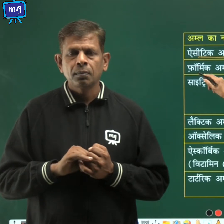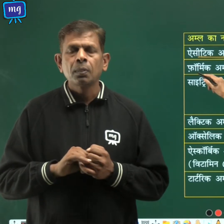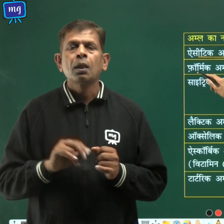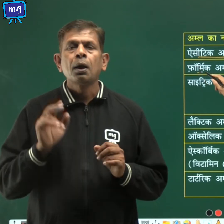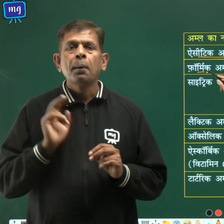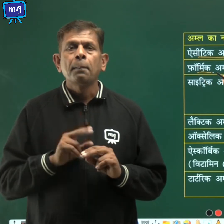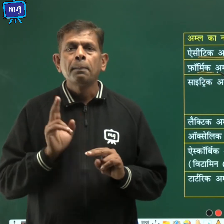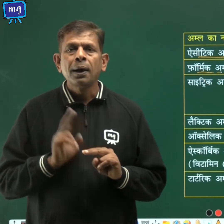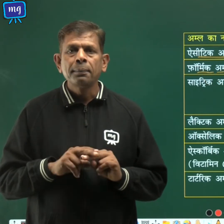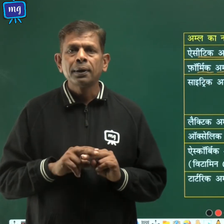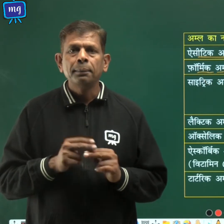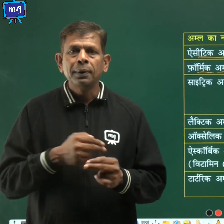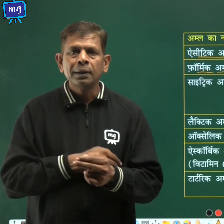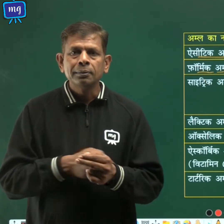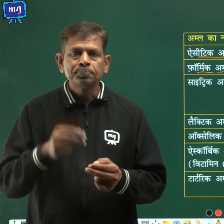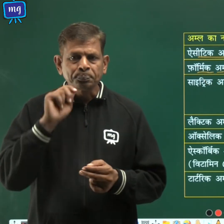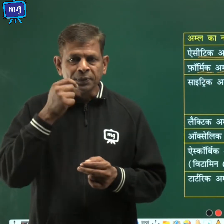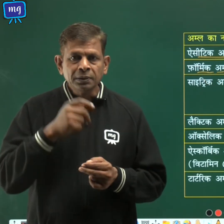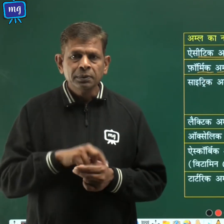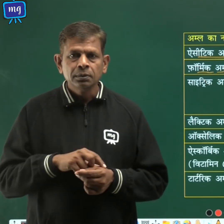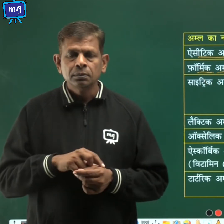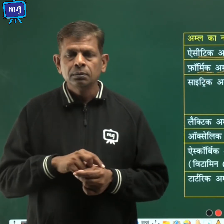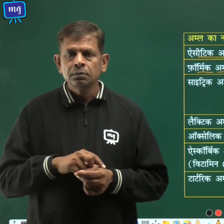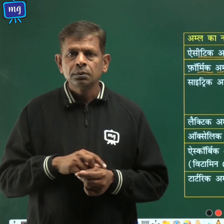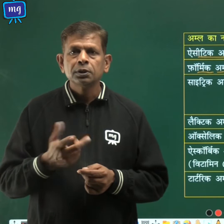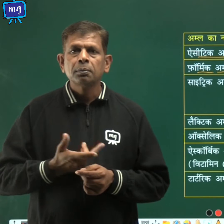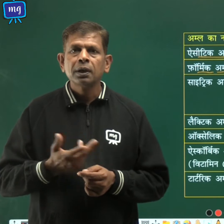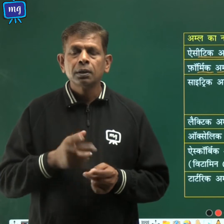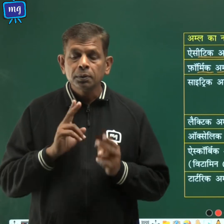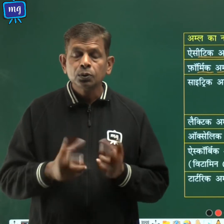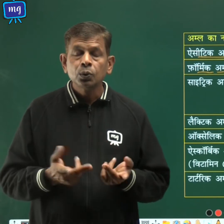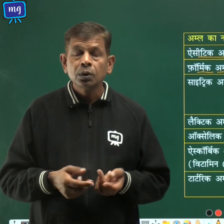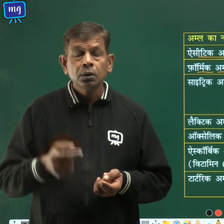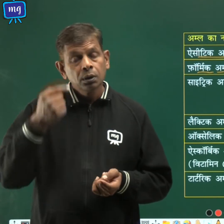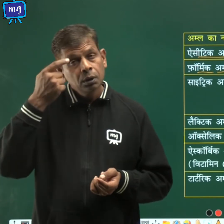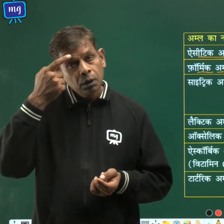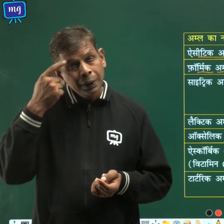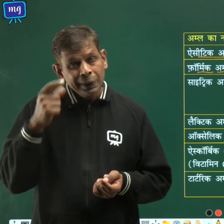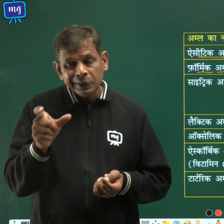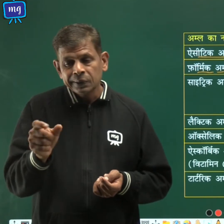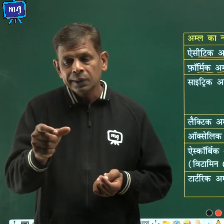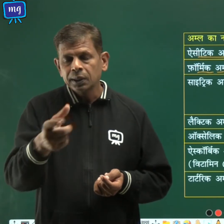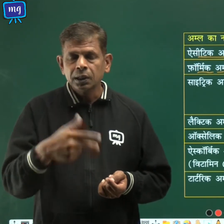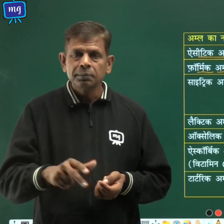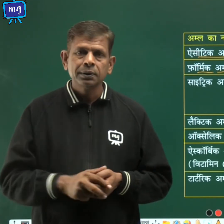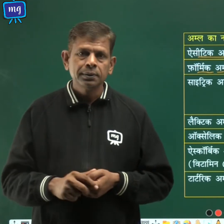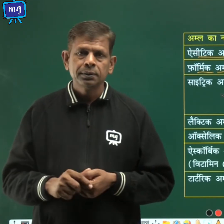फार्मिक अम्ल किस में पाया जाता है बच्चों? चींटी के डंक में।